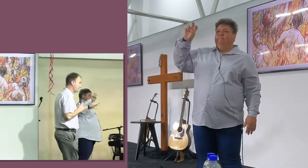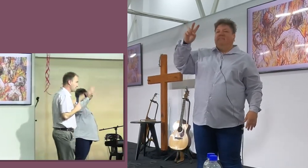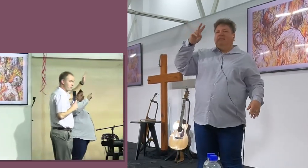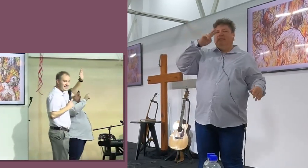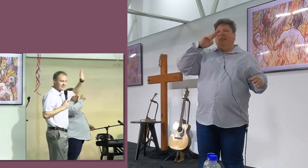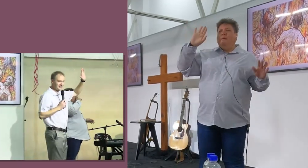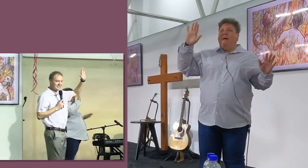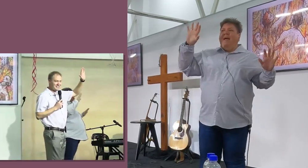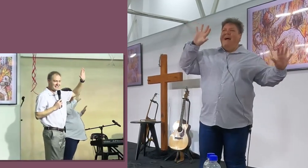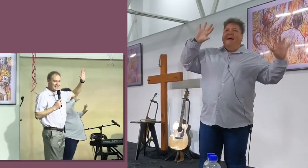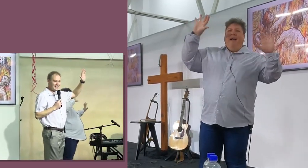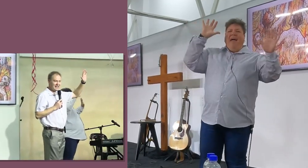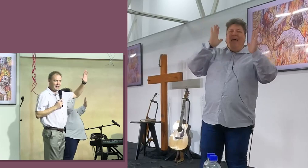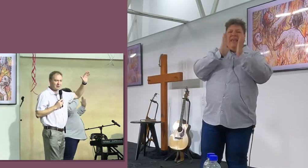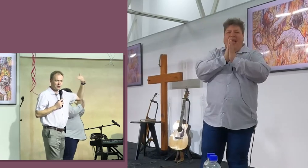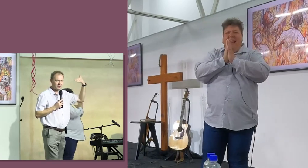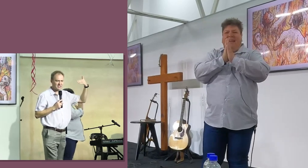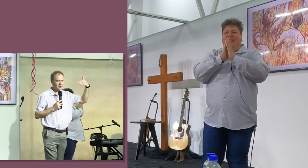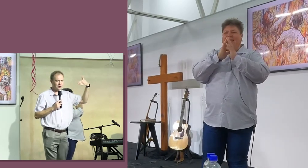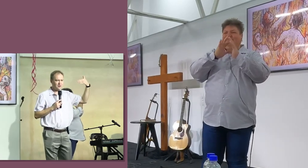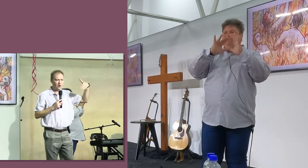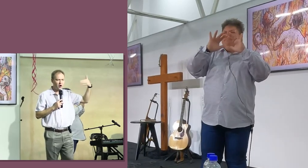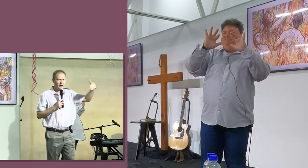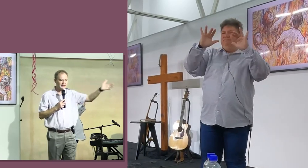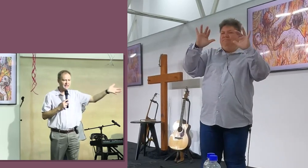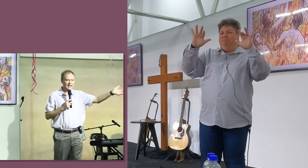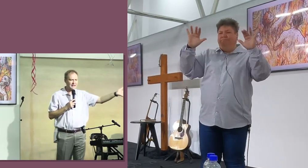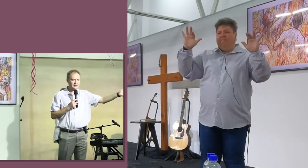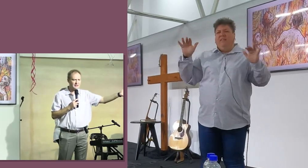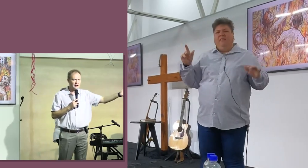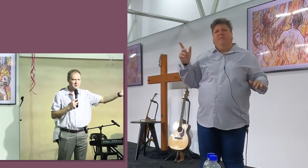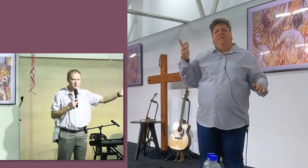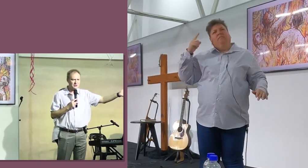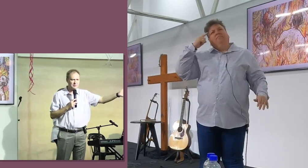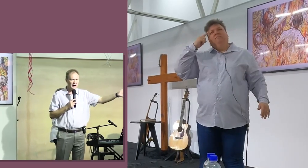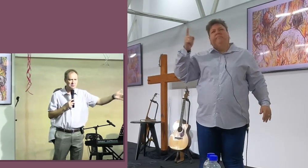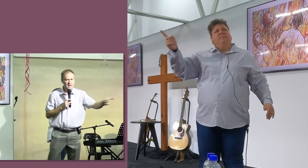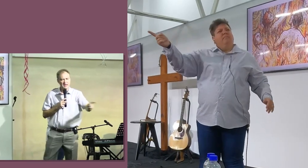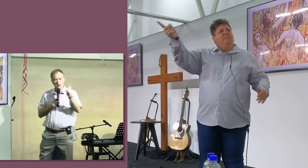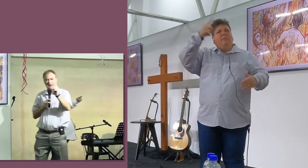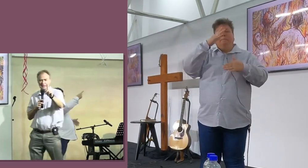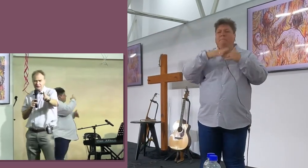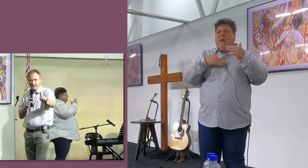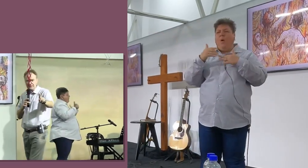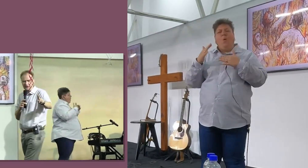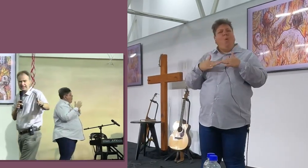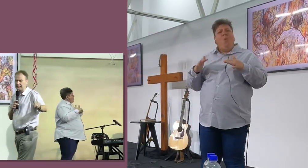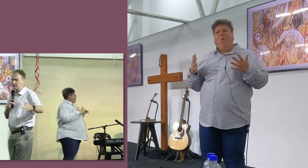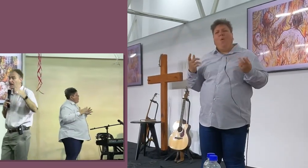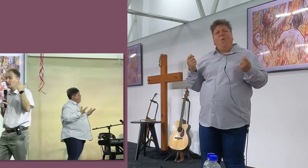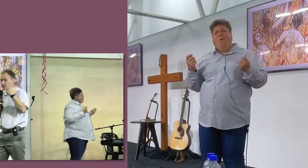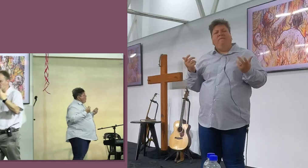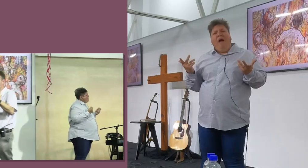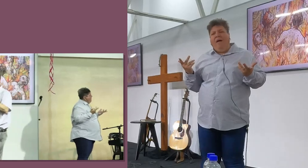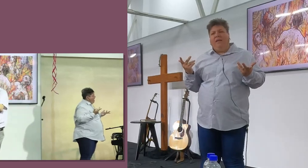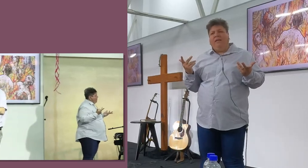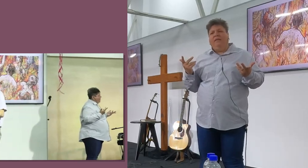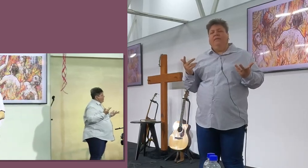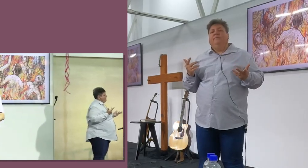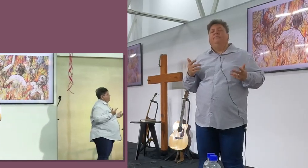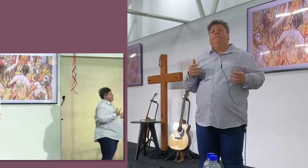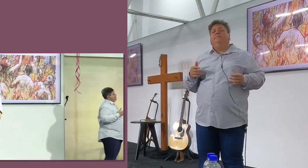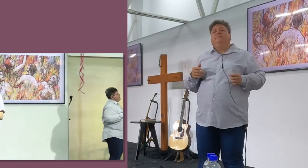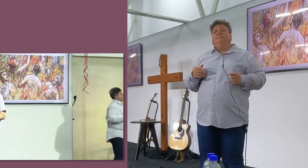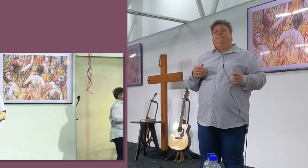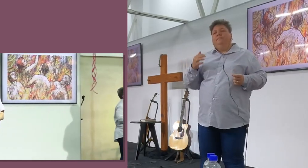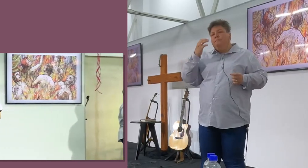Katedrale, Ek weet nie of julle het al gesien het nie, Dan moet jy vir jyself vraag, Waar het hulle die geld gekry om die goed te bouw? En nou, Ek weet nie of julle het weet nie, Toe ek laas nog gekyk het, Het mag